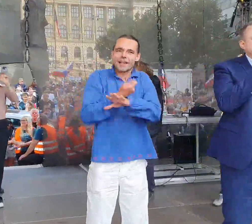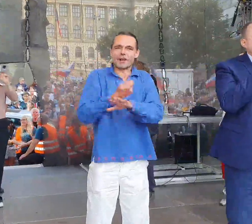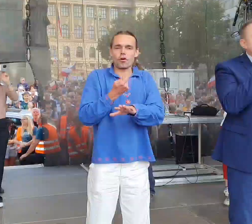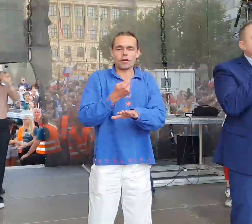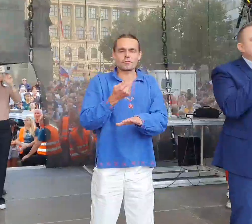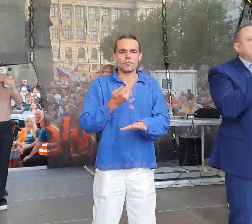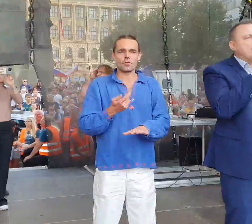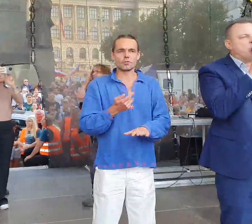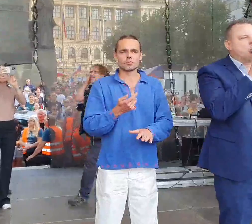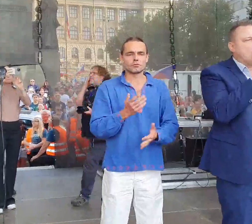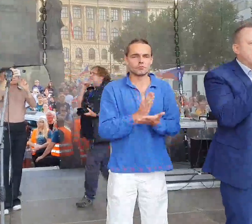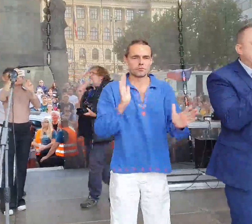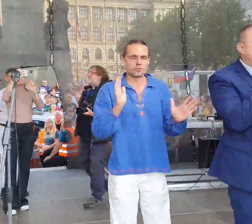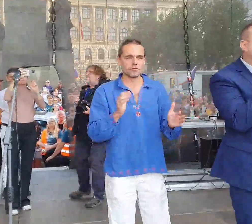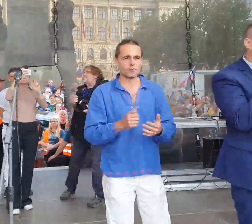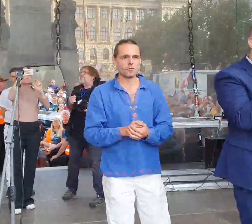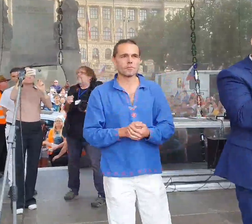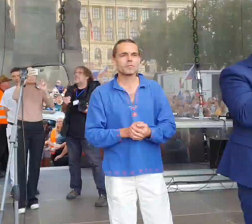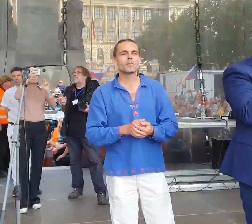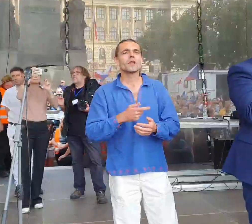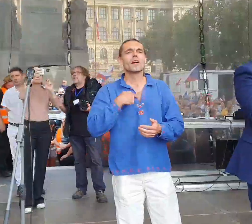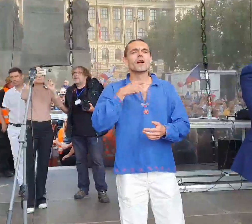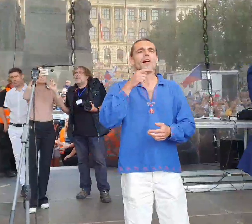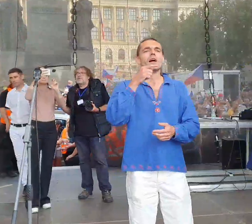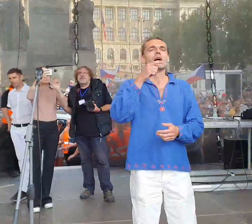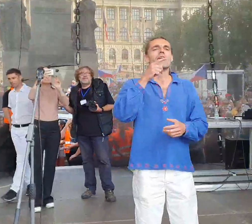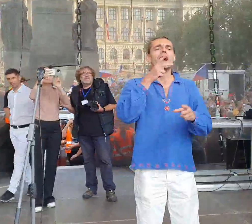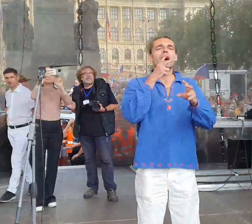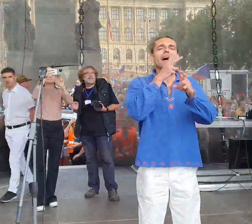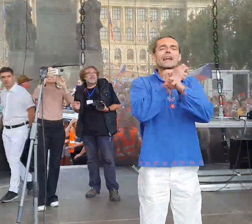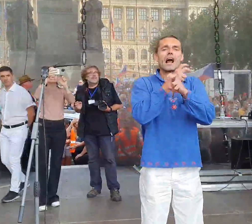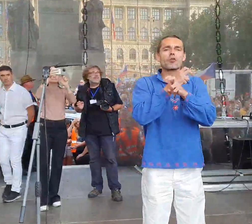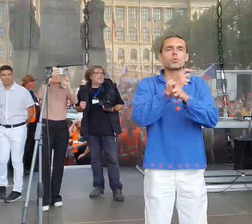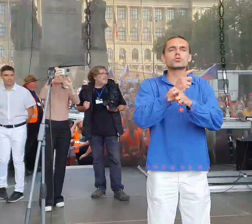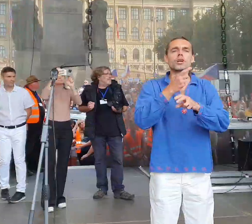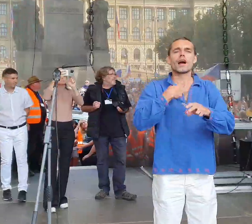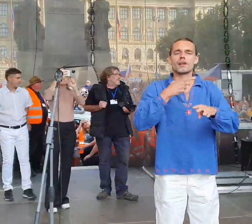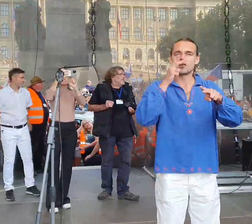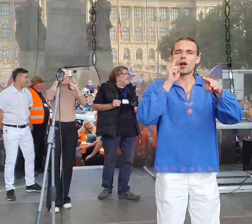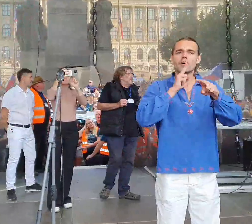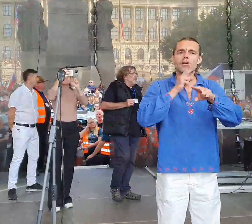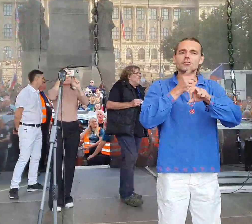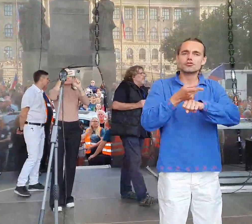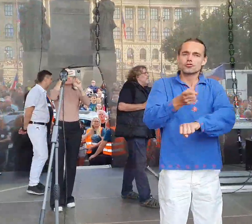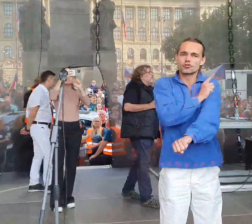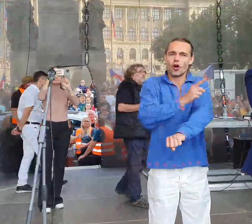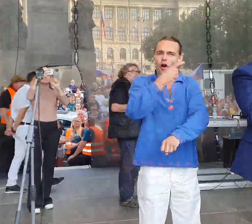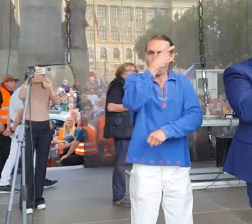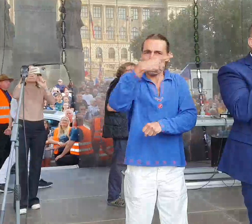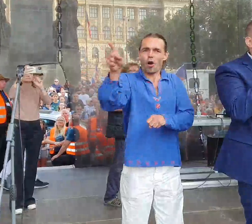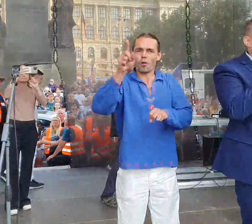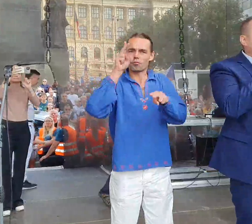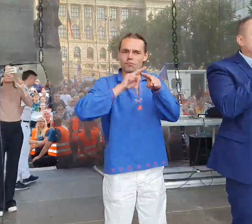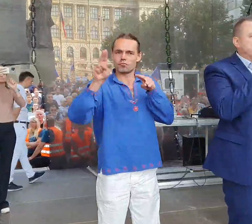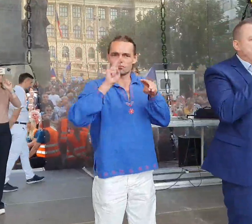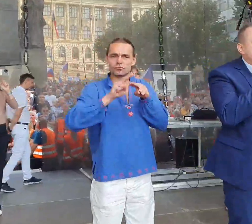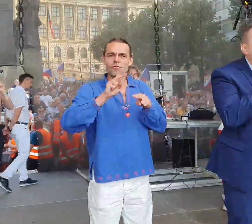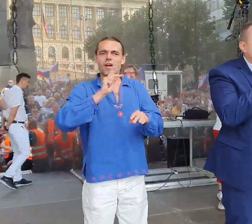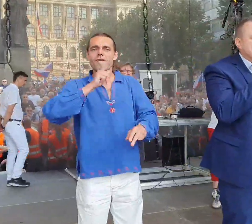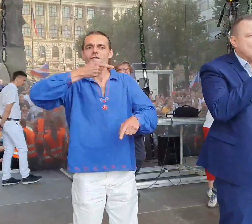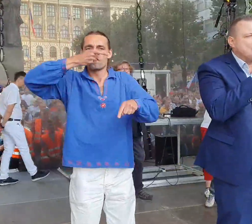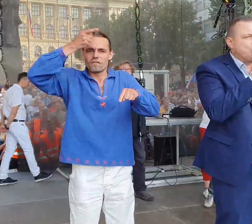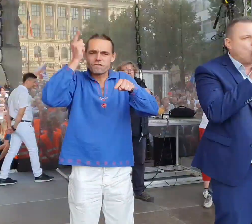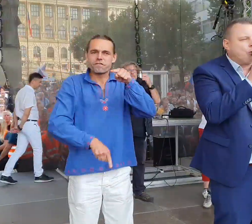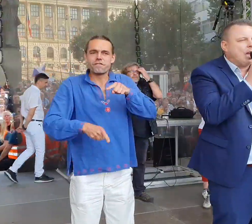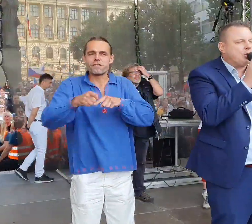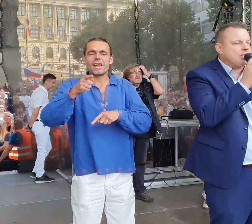Já viním Víta Rakušana. Viním ho z porušování svých povinností, protože tady znovu